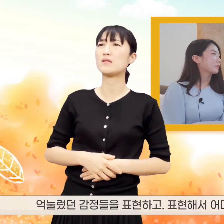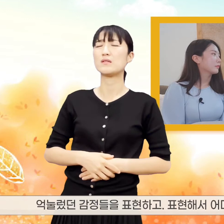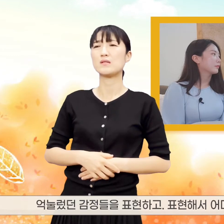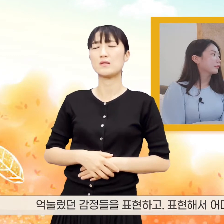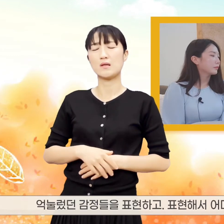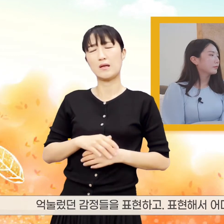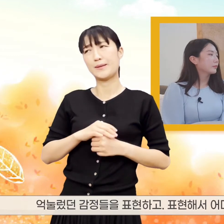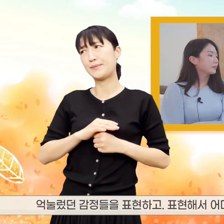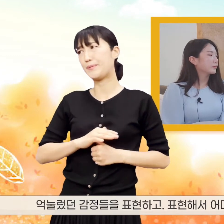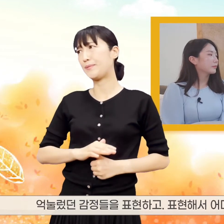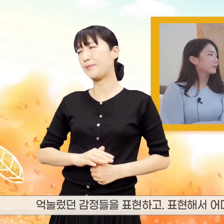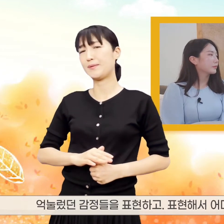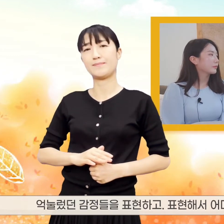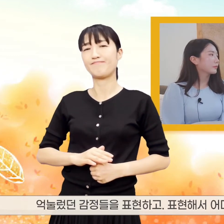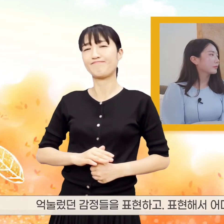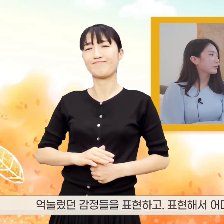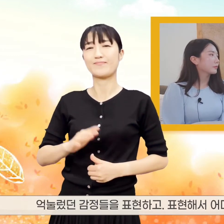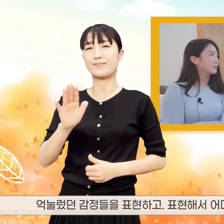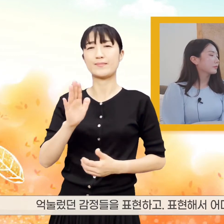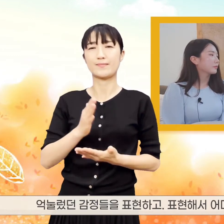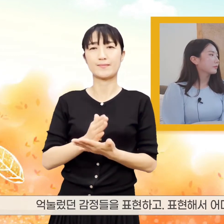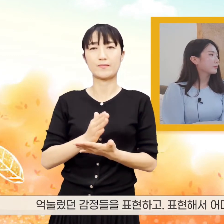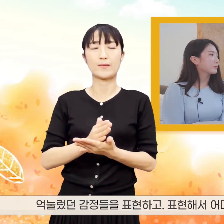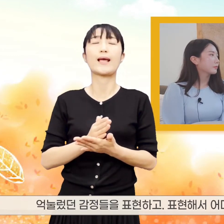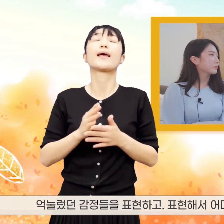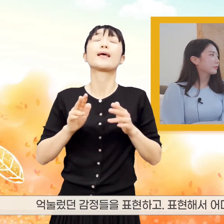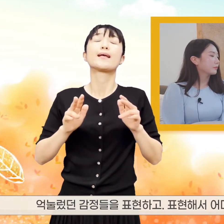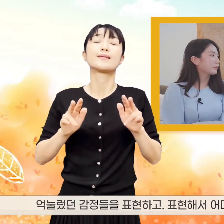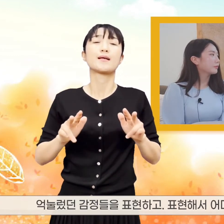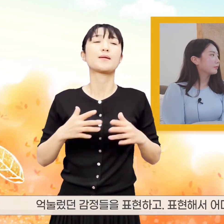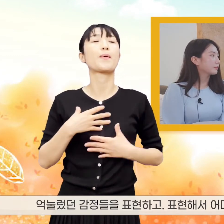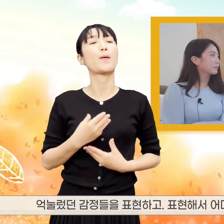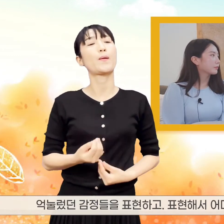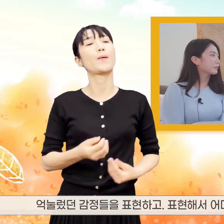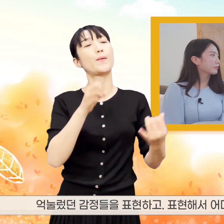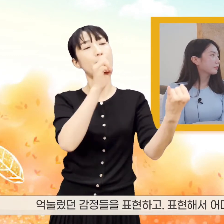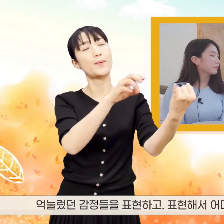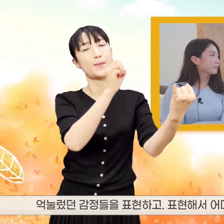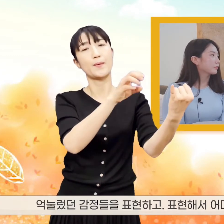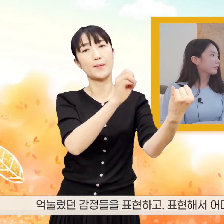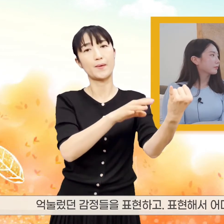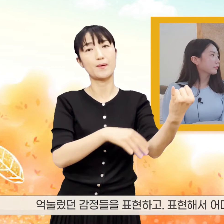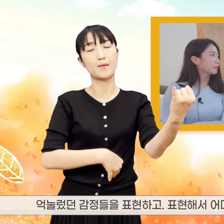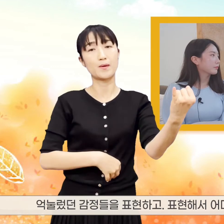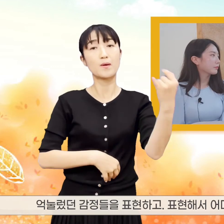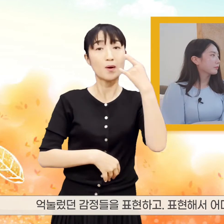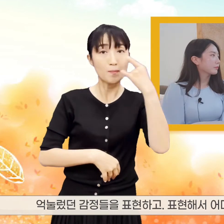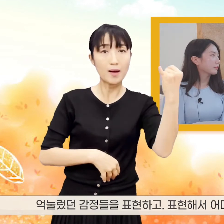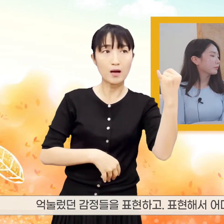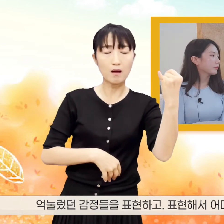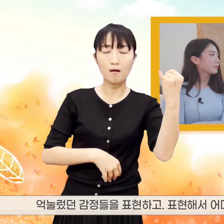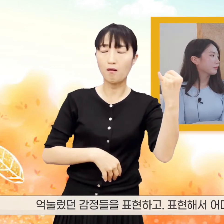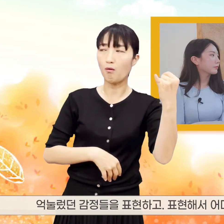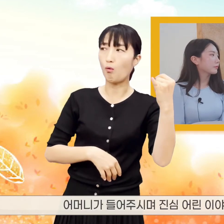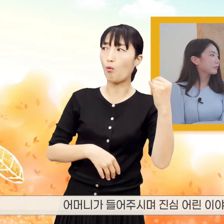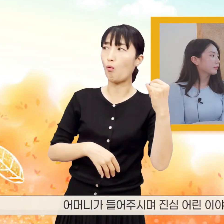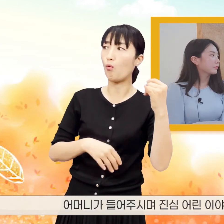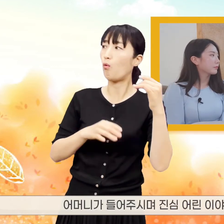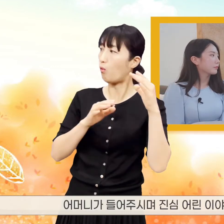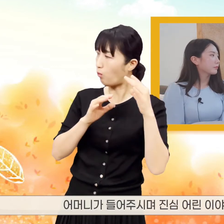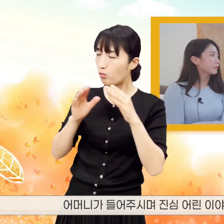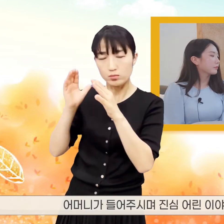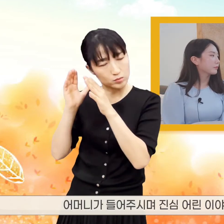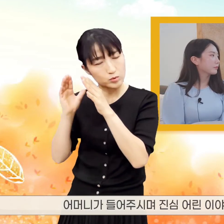억눌렀던 감정들, 이런 것들을 좀 편안하게 표현을 하고 표현을 해서 그럼 어머니가 들어주시잖아요.